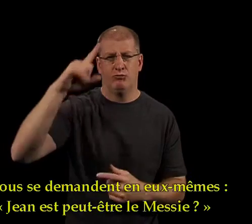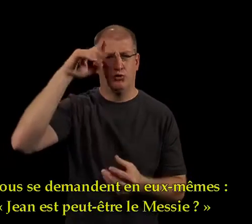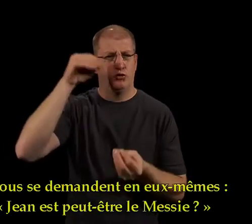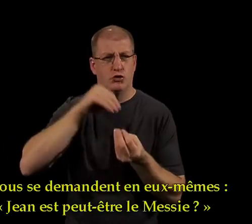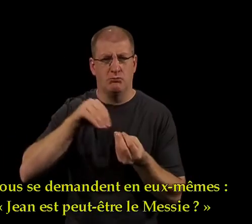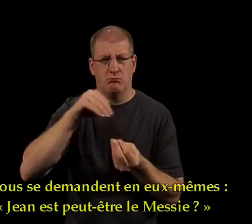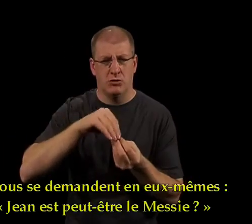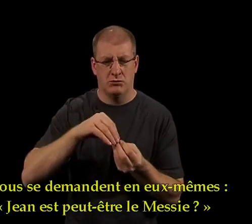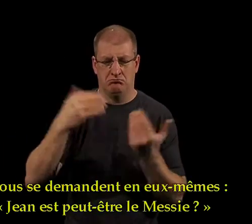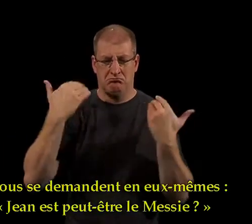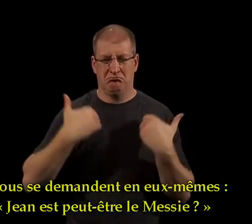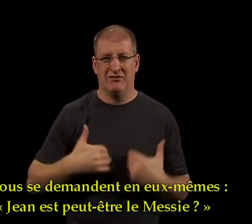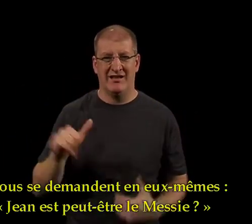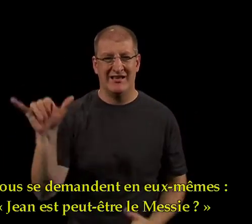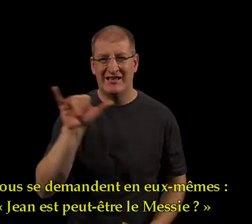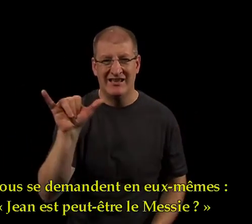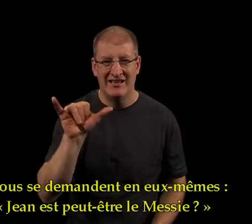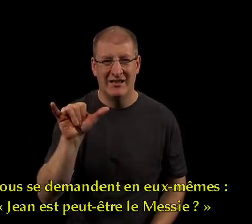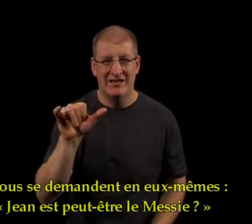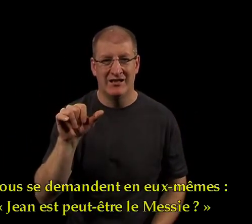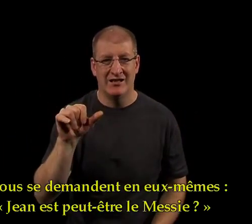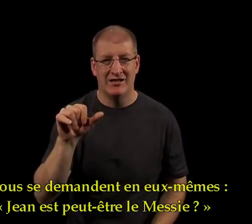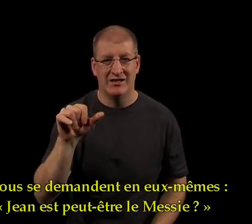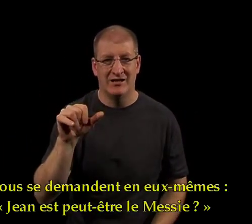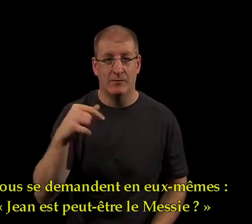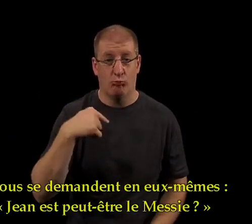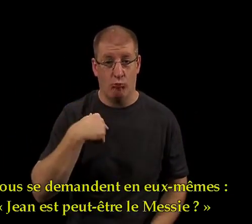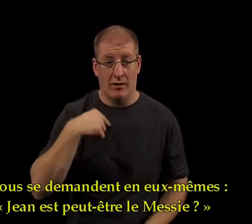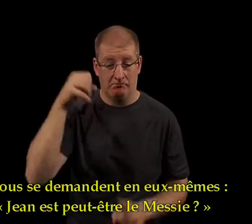et tous se demandent en eux-mêmes: Jean est peut-être le Messie?